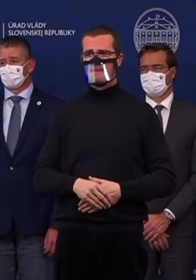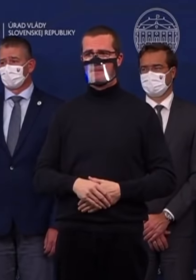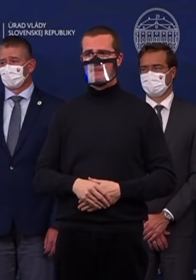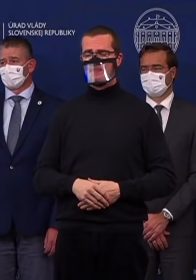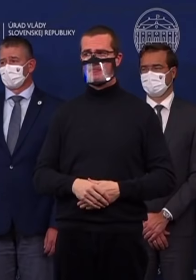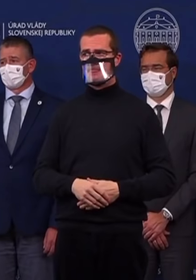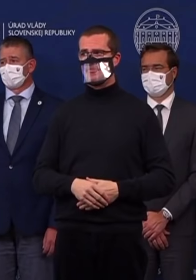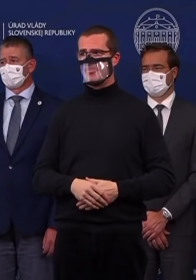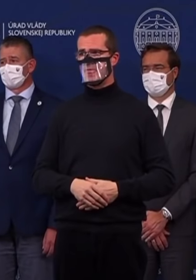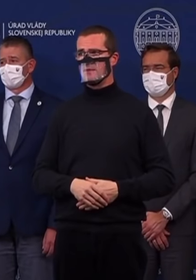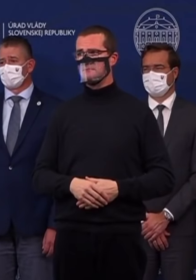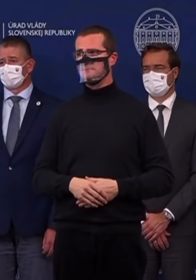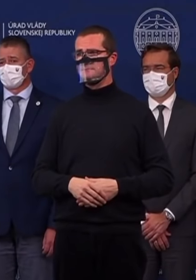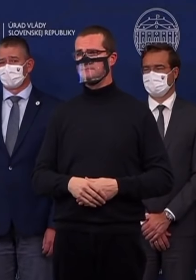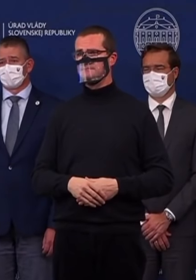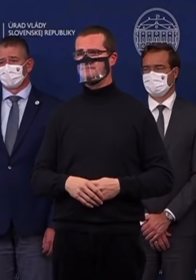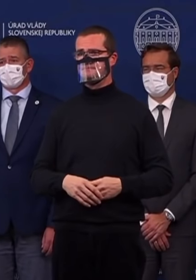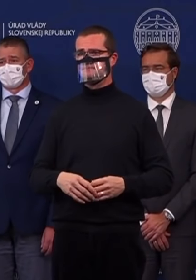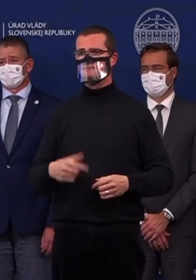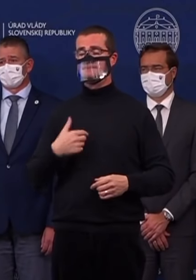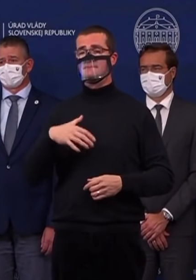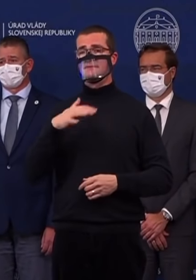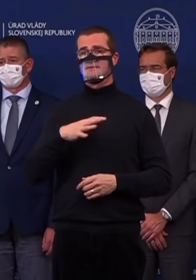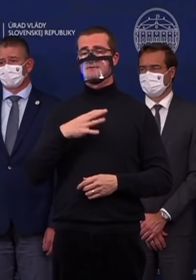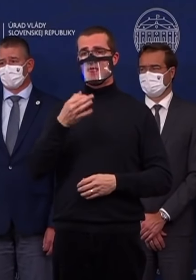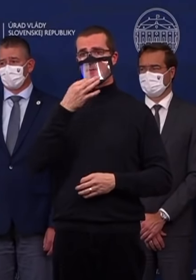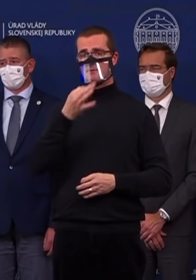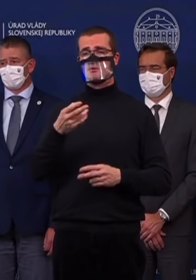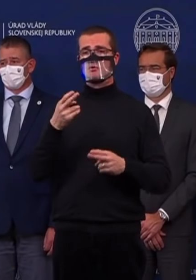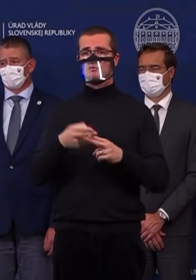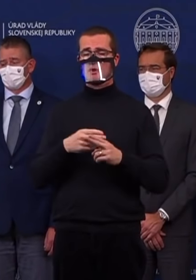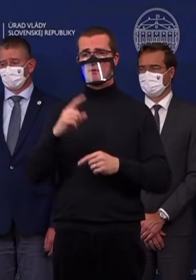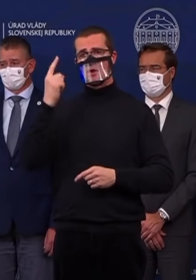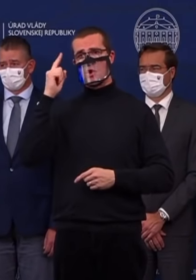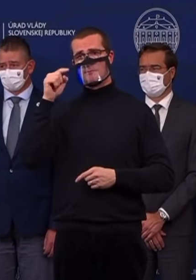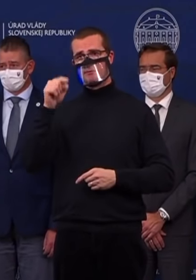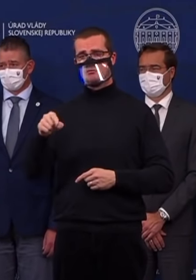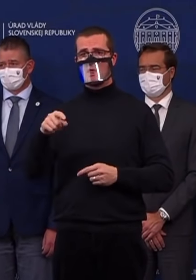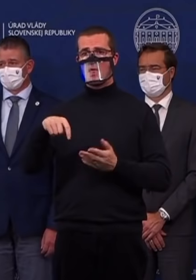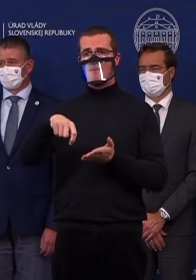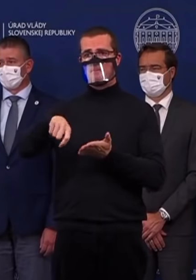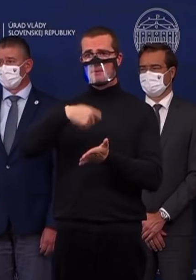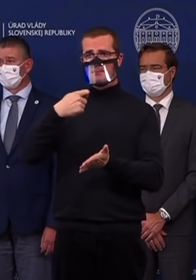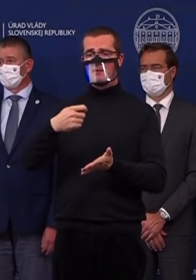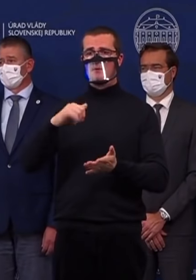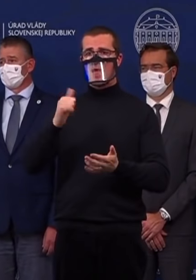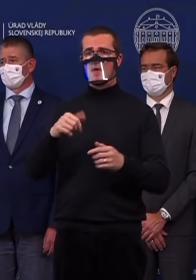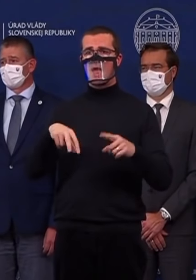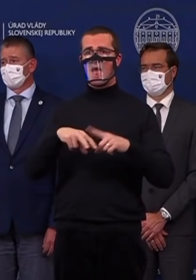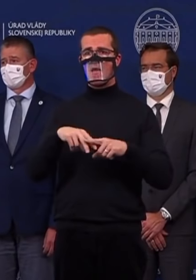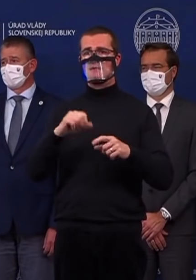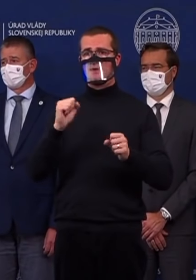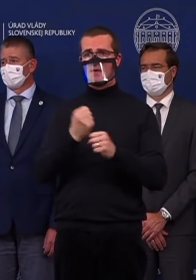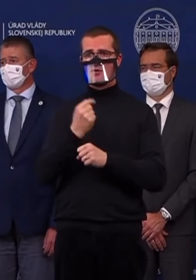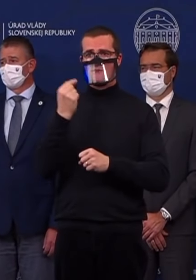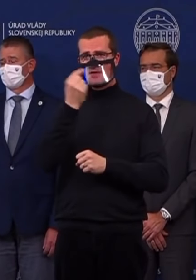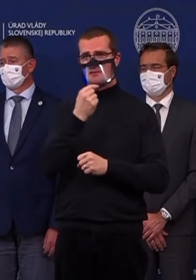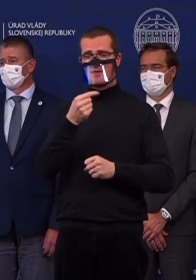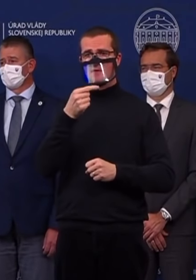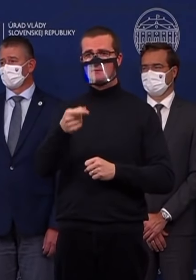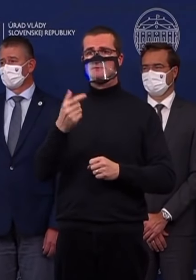premiér, ja by som sa chcel spýtať, či štát neuvažuje nad tým, že preplatí aj antigénne testy aj firmám, ktoré majú menej